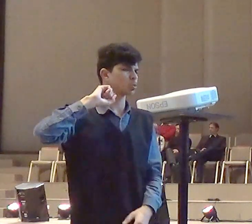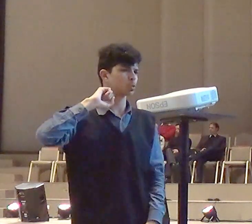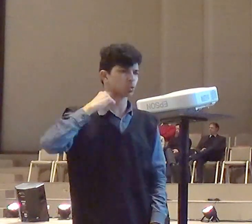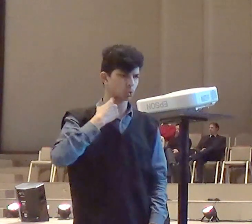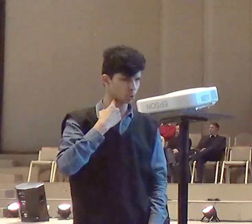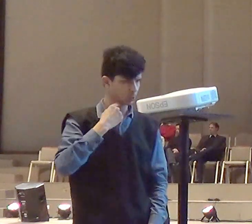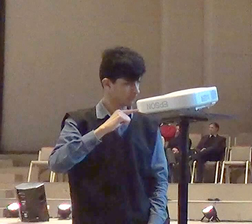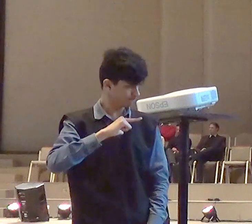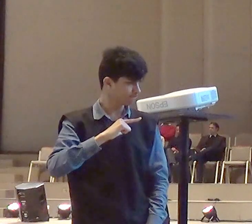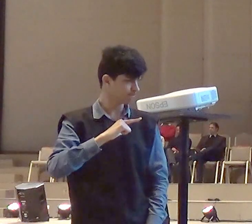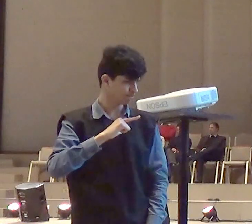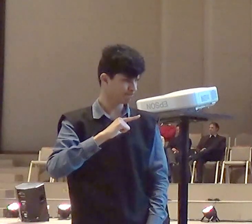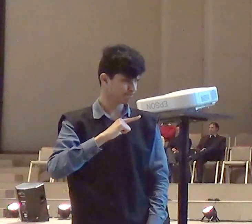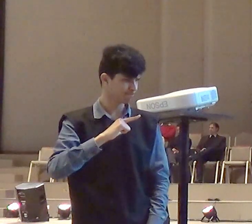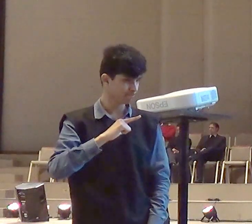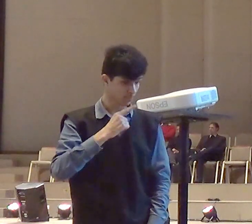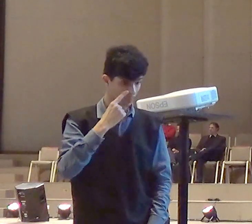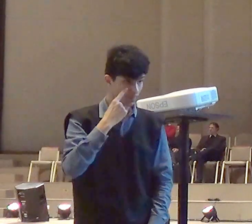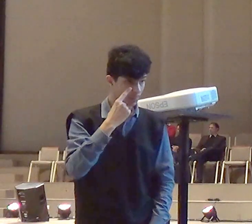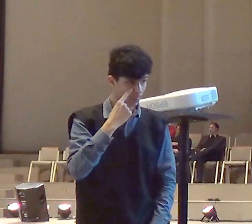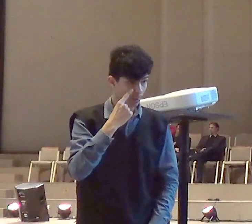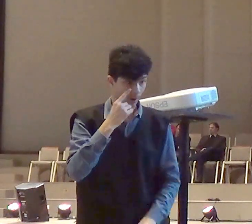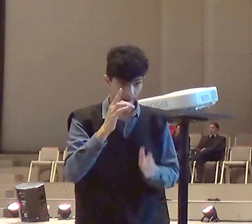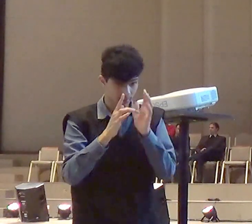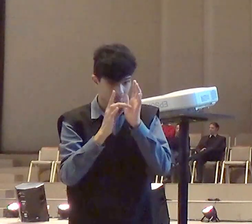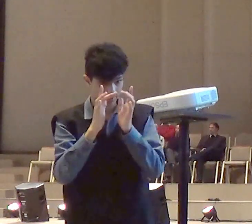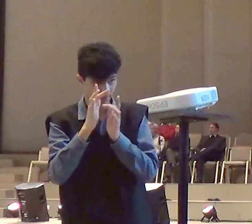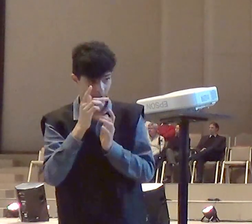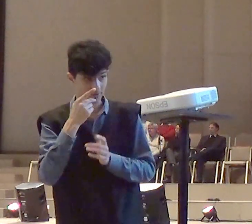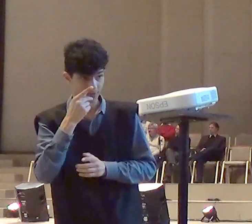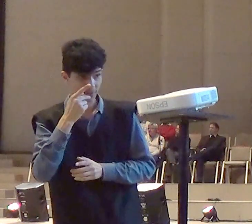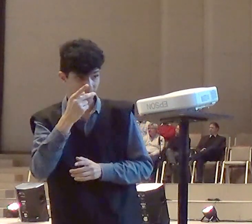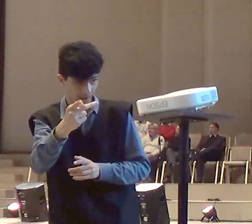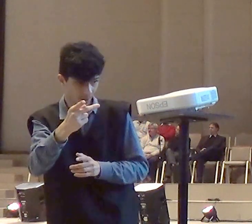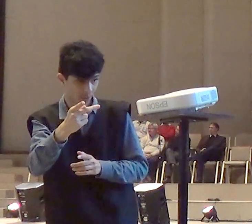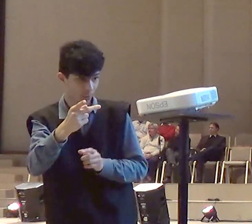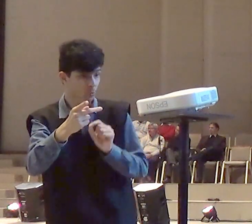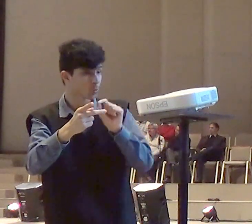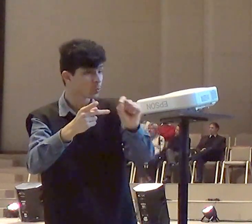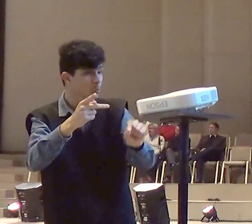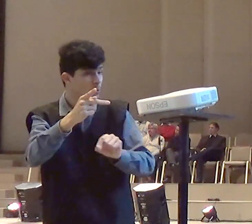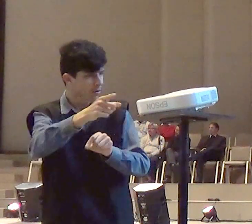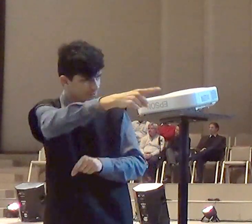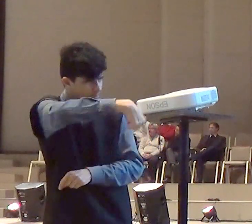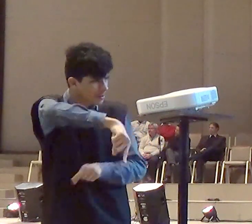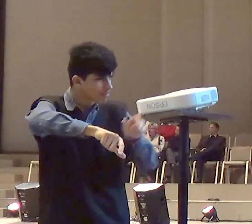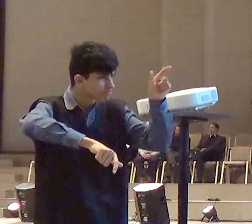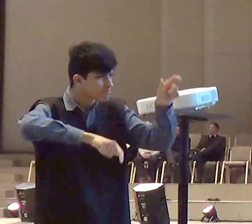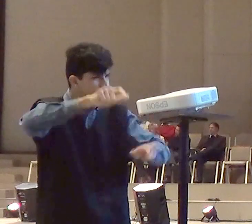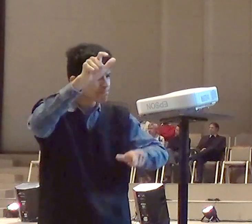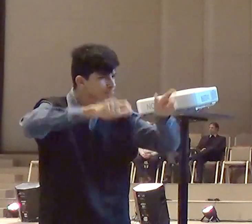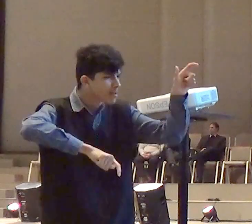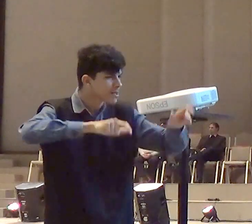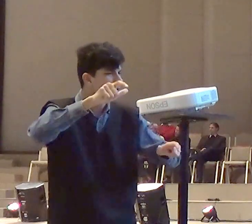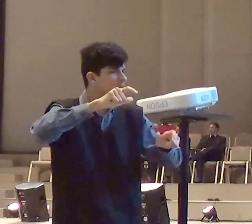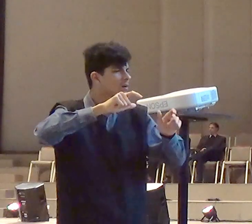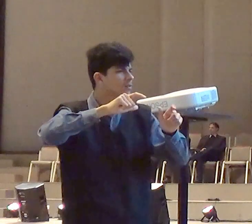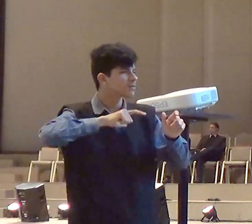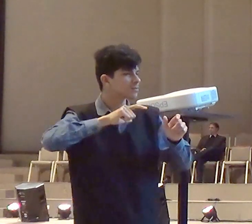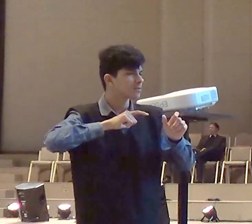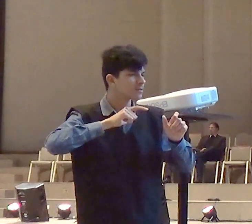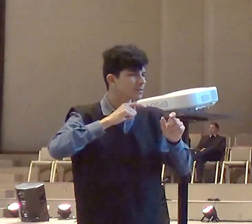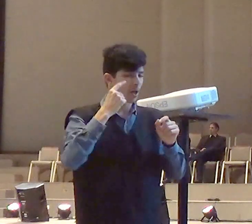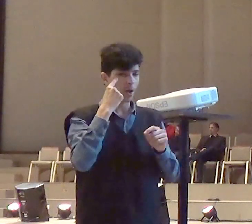olha só o que Jesus falou em Mateus 6 os olhos são como uma luz para